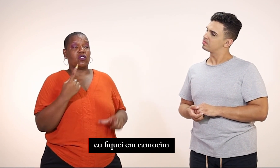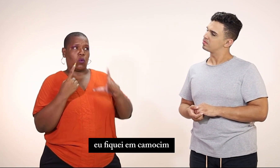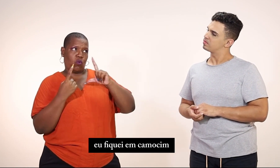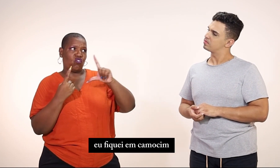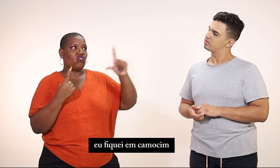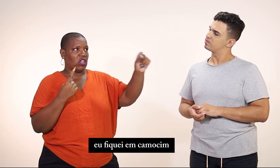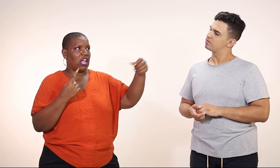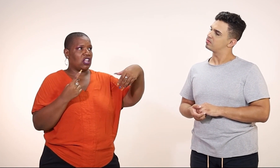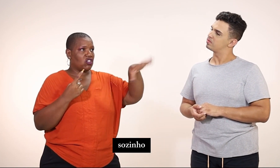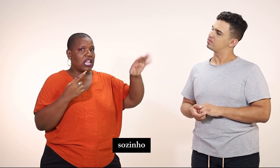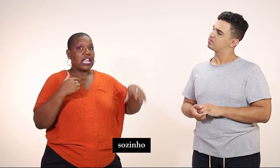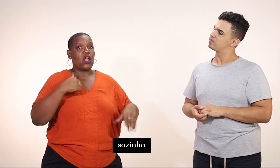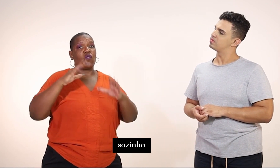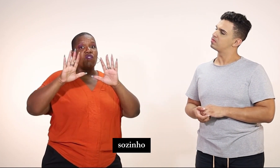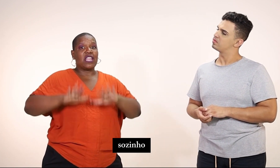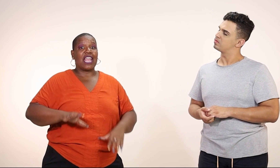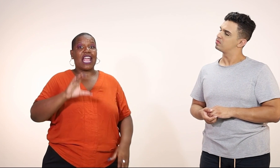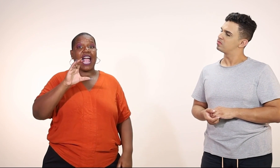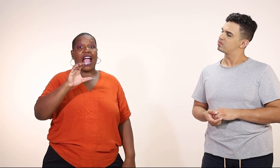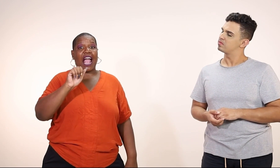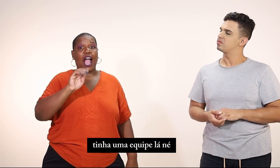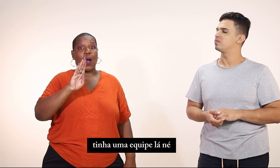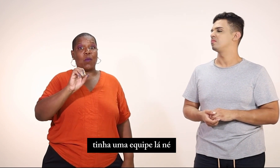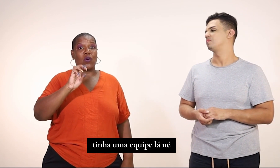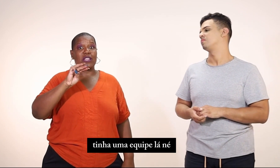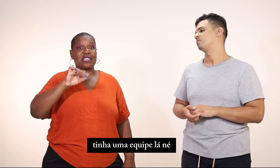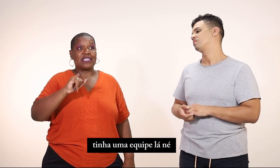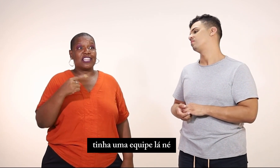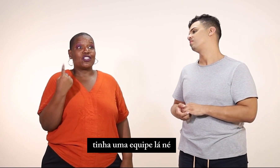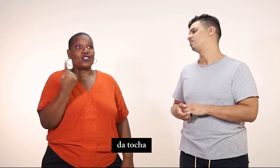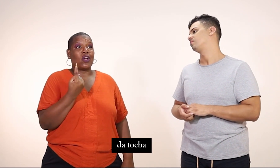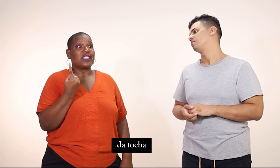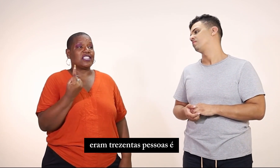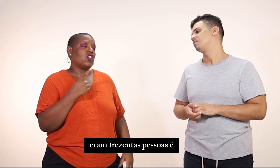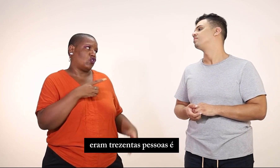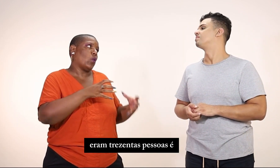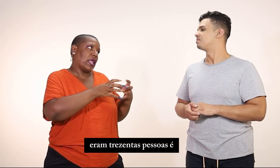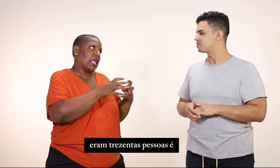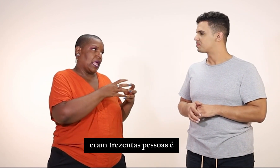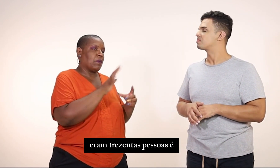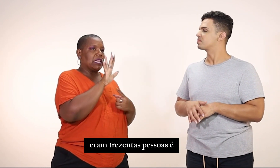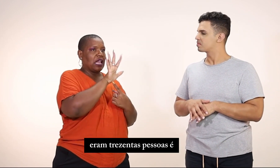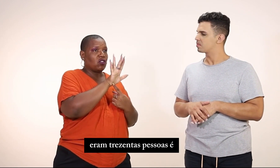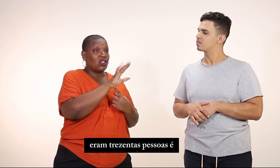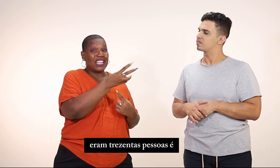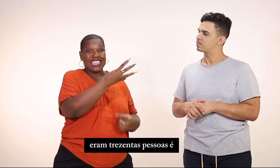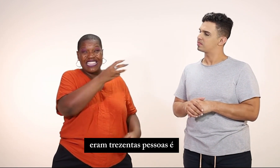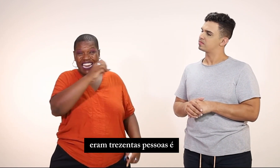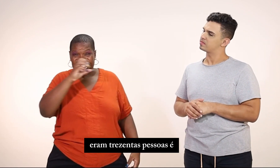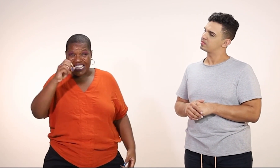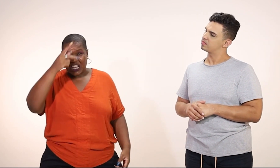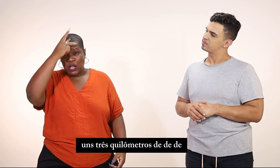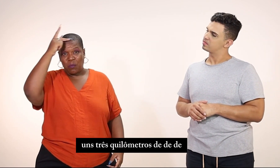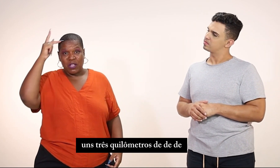em Camocim, sozinho. Tinha uma equipe lá, né, da tocha, eram 300 pessoas, uns 3